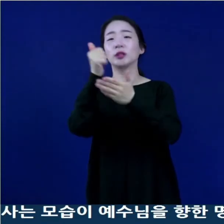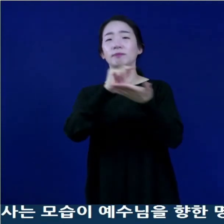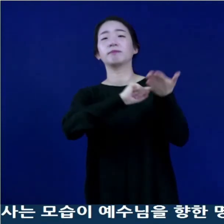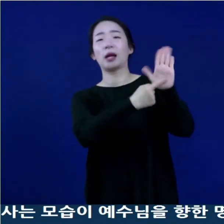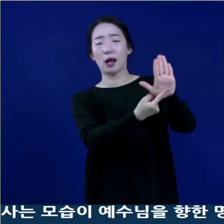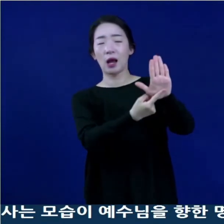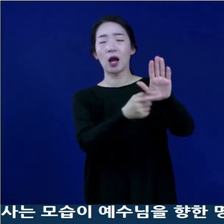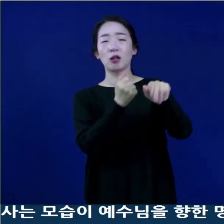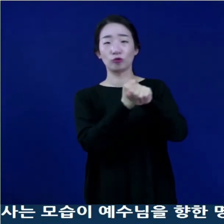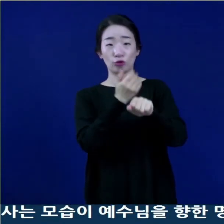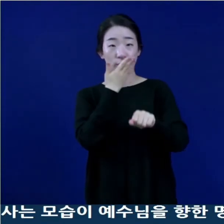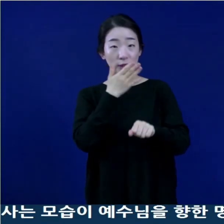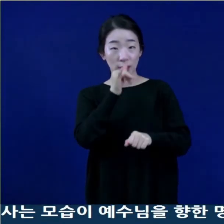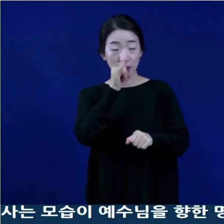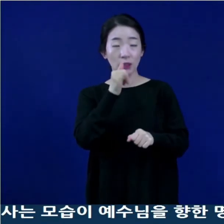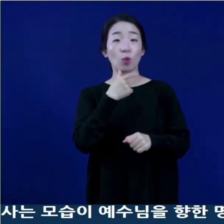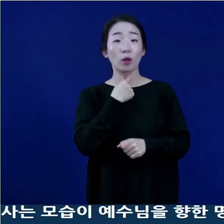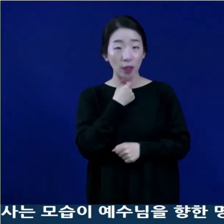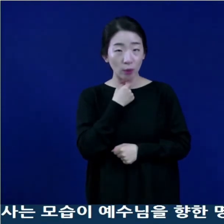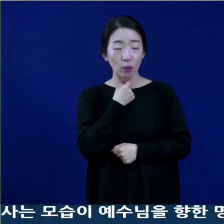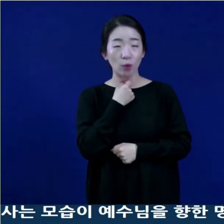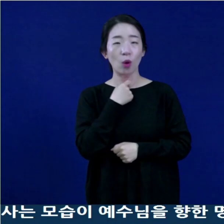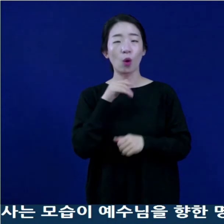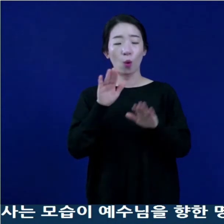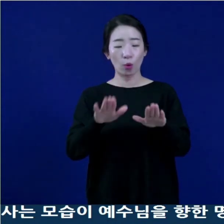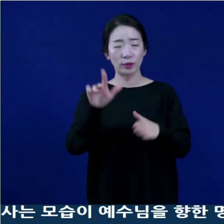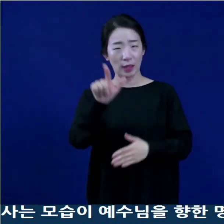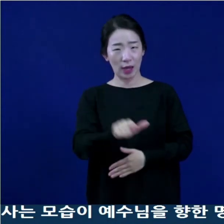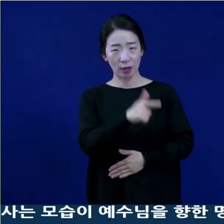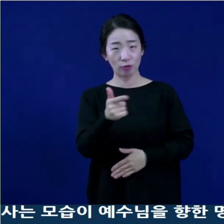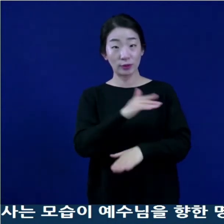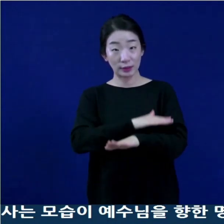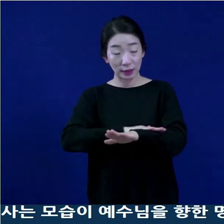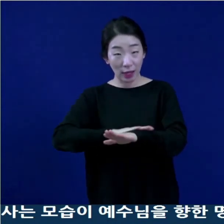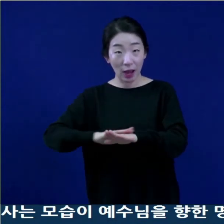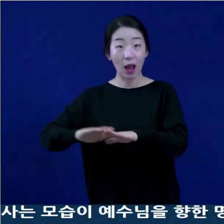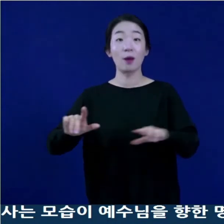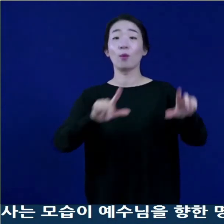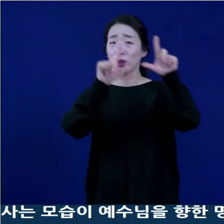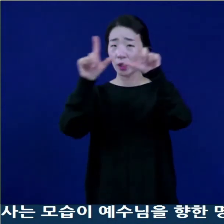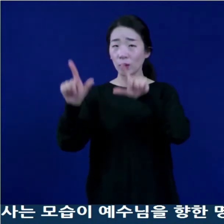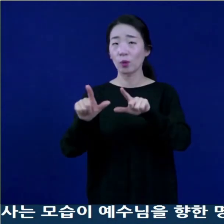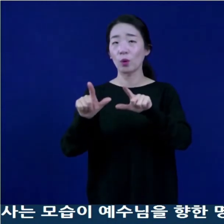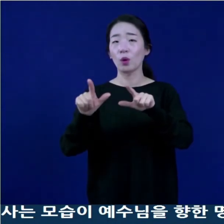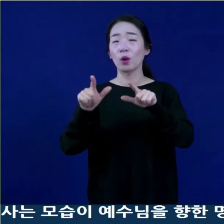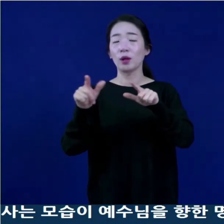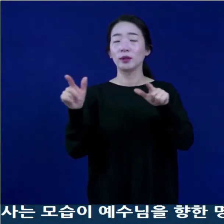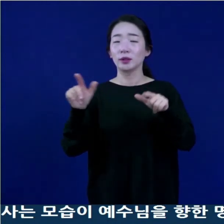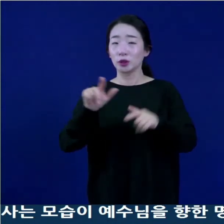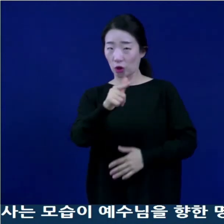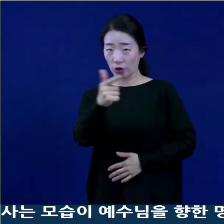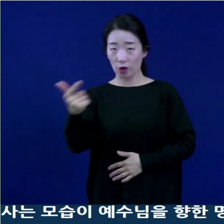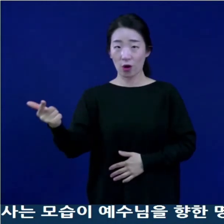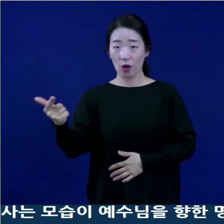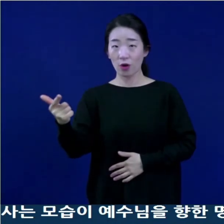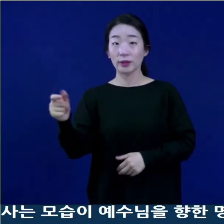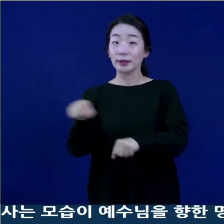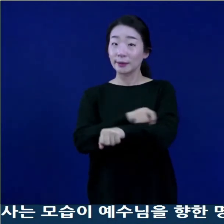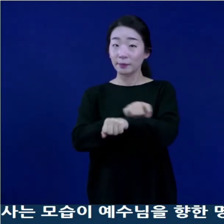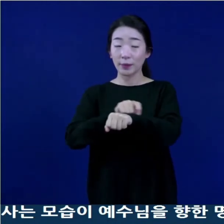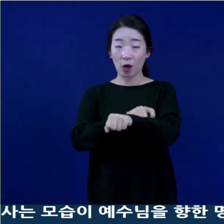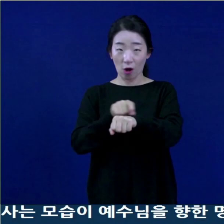잘 지내시고 저녁에 특별 찬양과 성찬 예배 가운데 다시 한번 주님 앞에